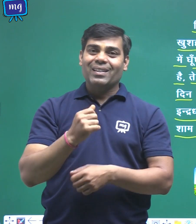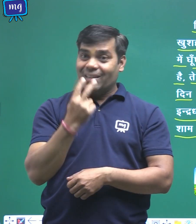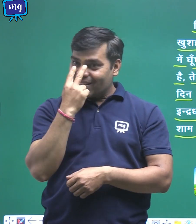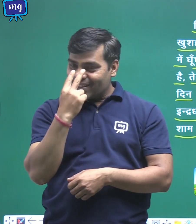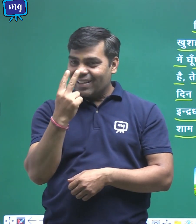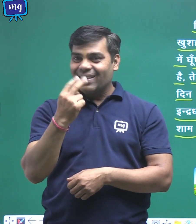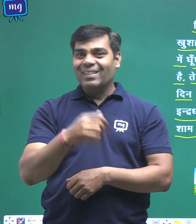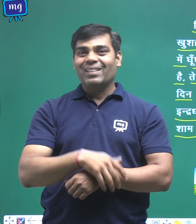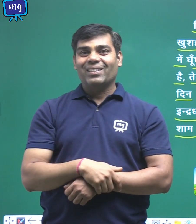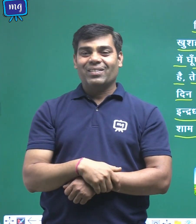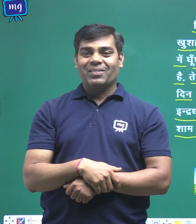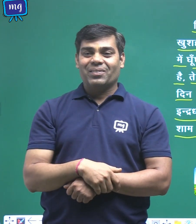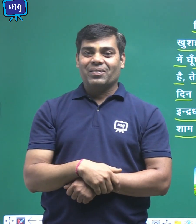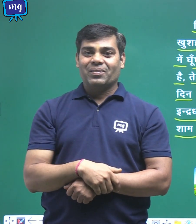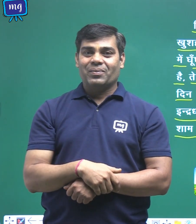दिखाई देती है।